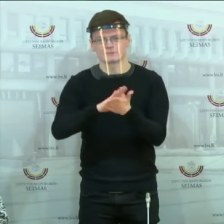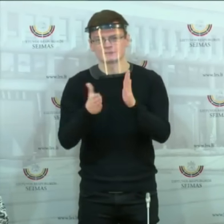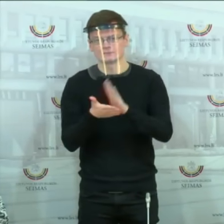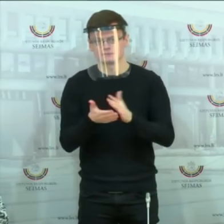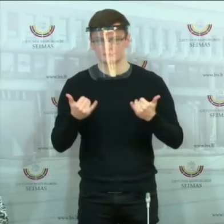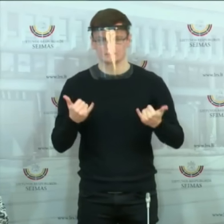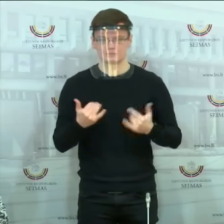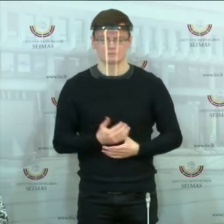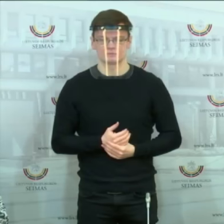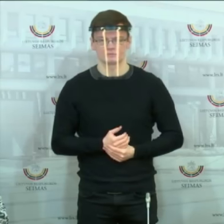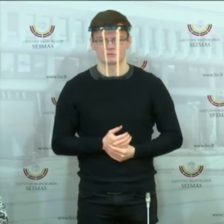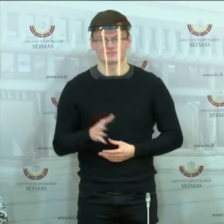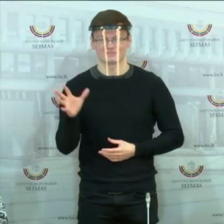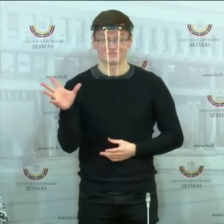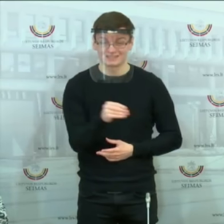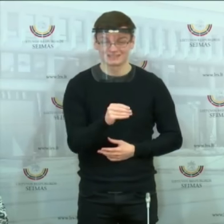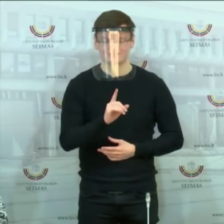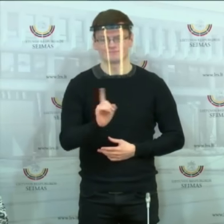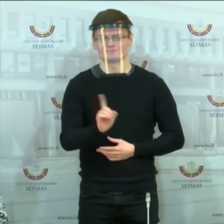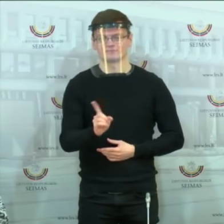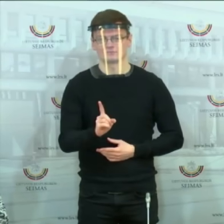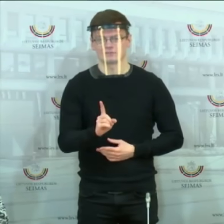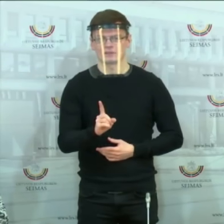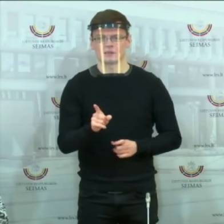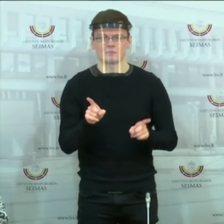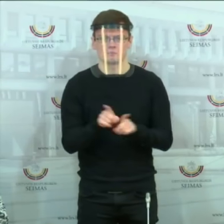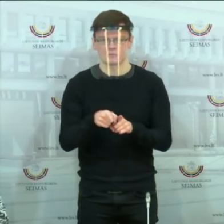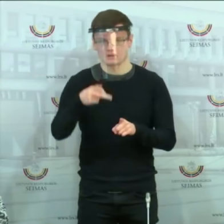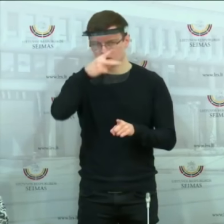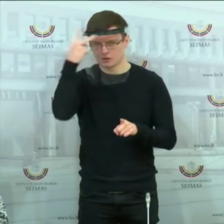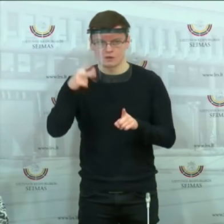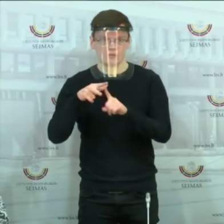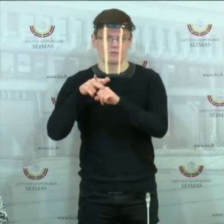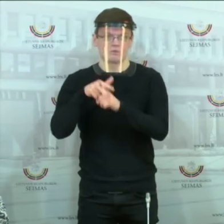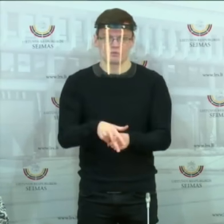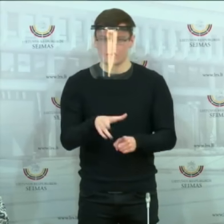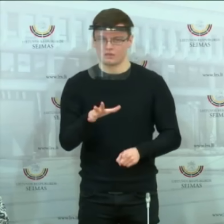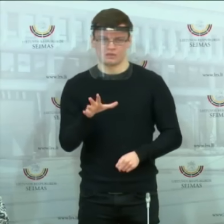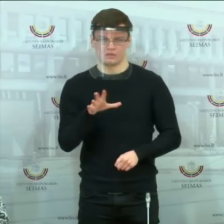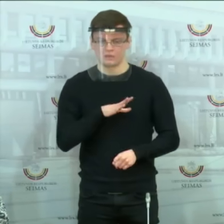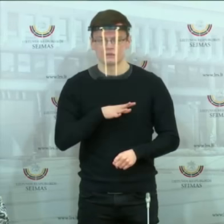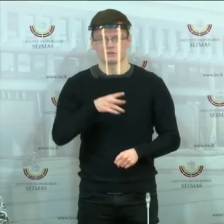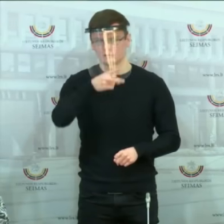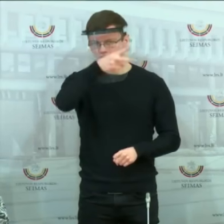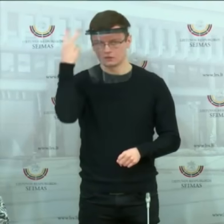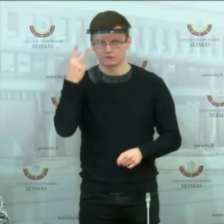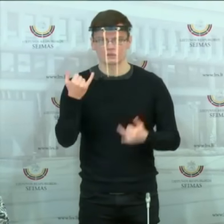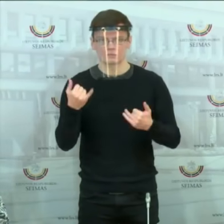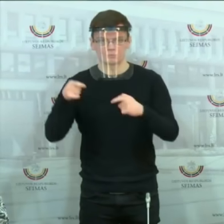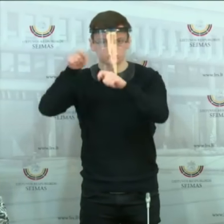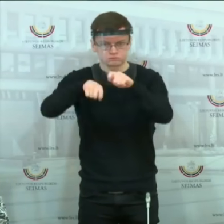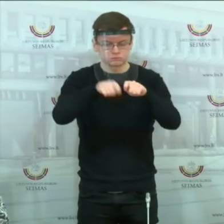visiems tai bus, nes, sakau, tiesiog fiziškai Lietuva jau net ir būdama dabar topę šalių, kur mes daug